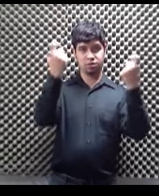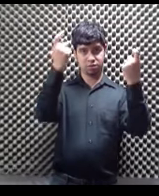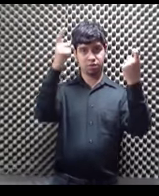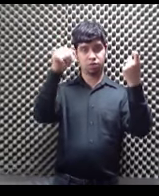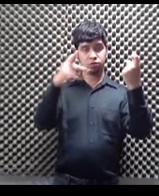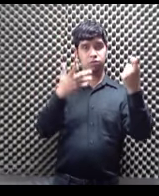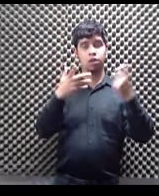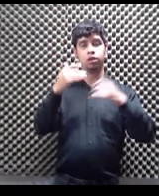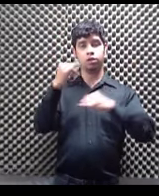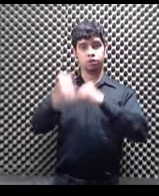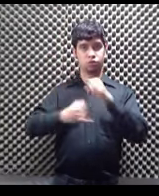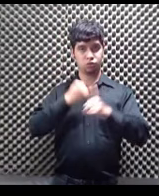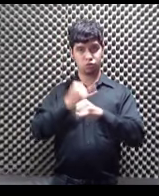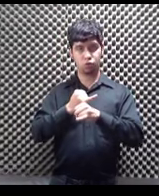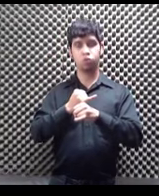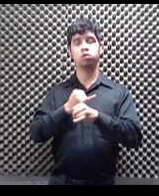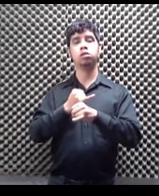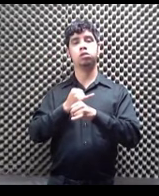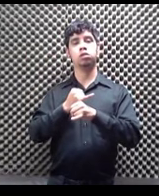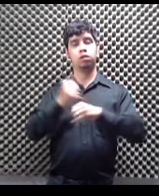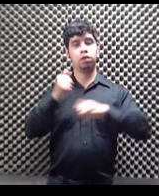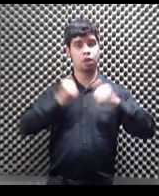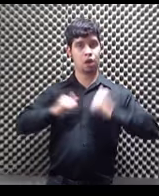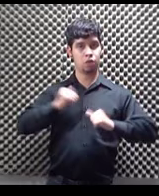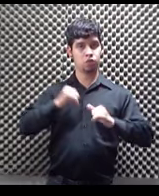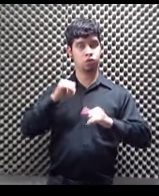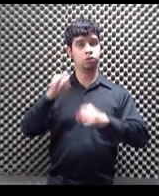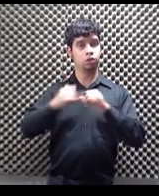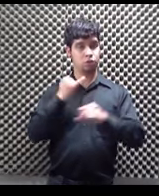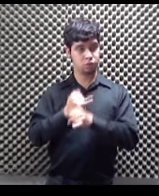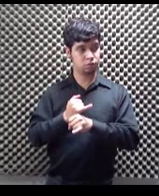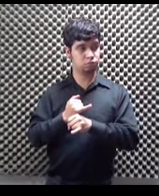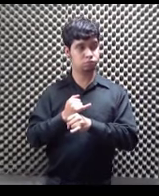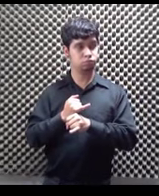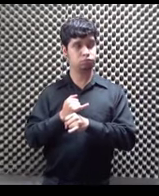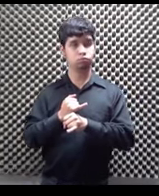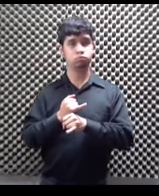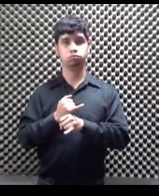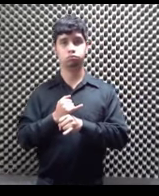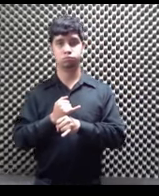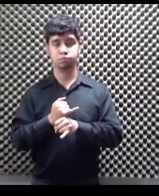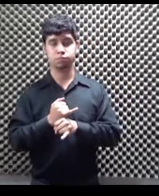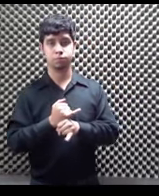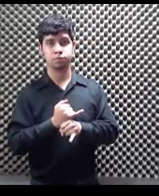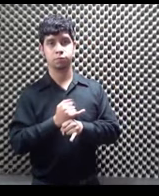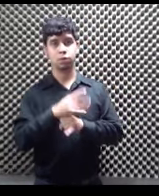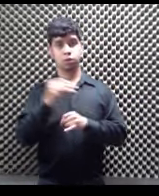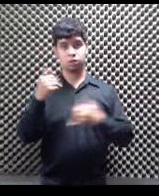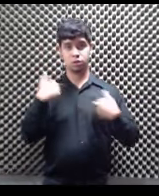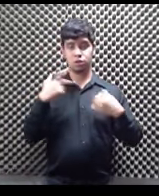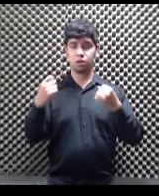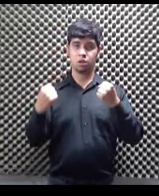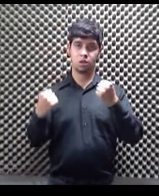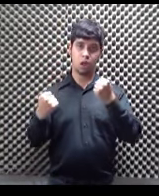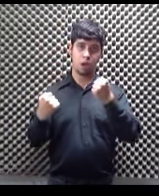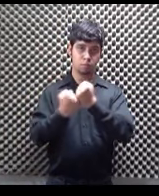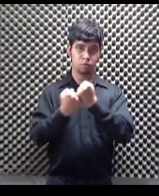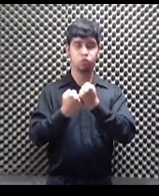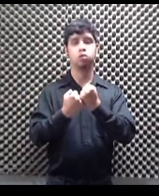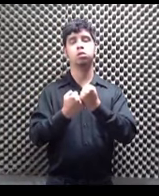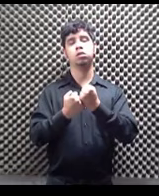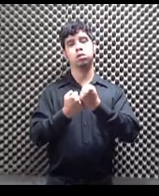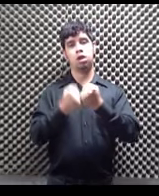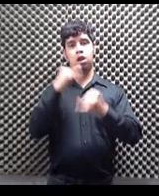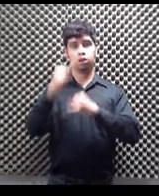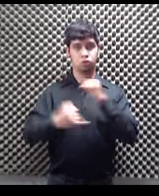del teatro, Instituto de Teatro Internacional. El número 50. Y que tiene el auspicio del